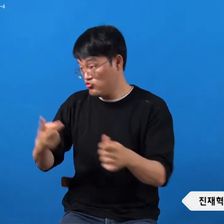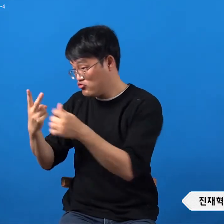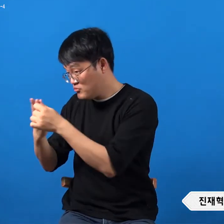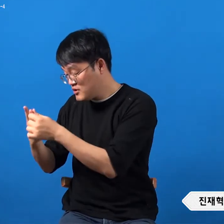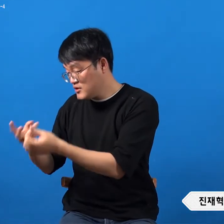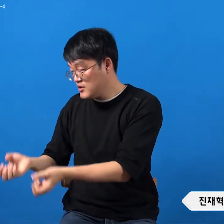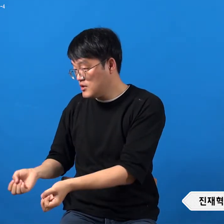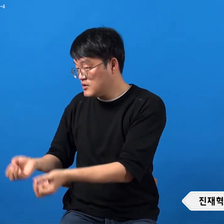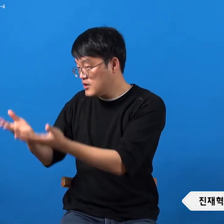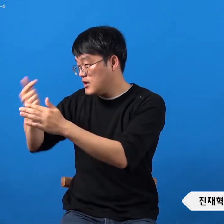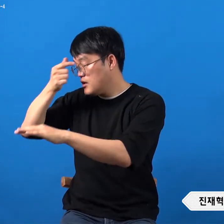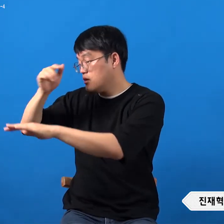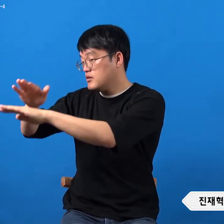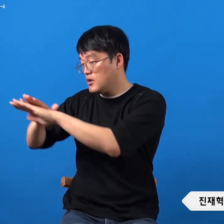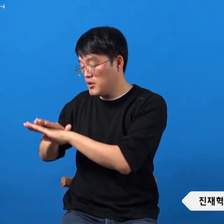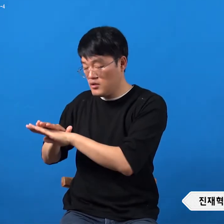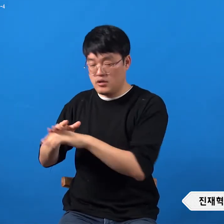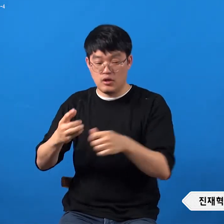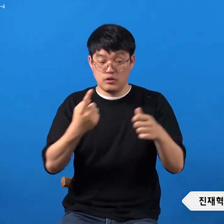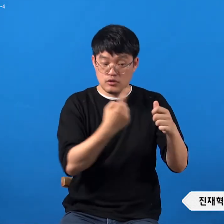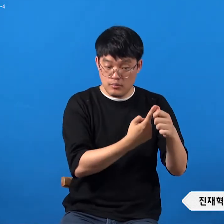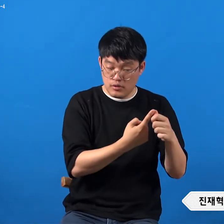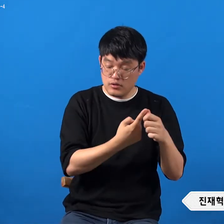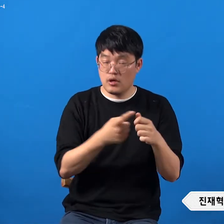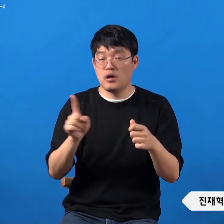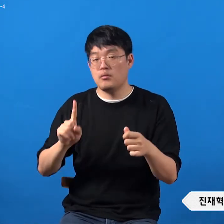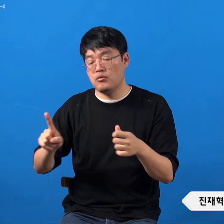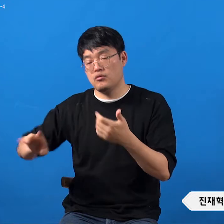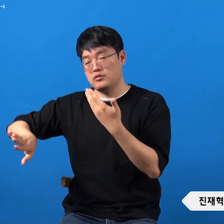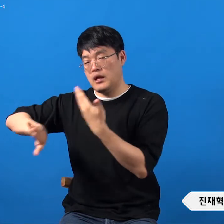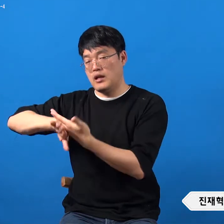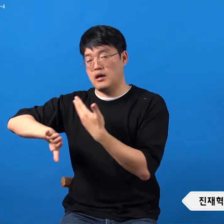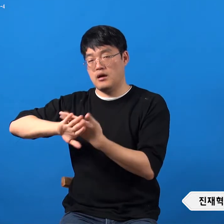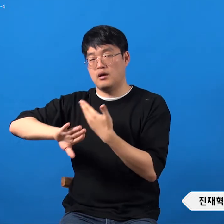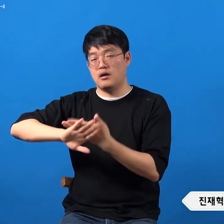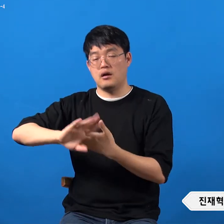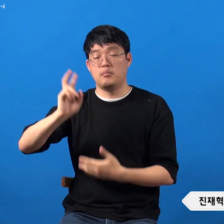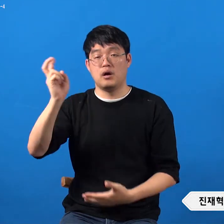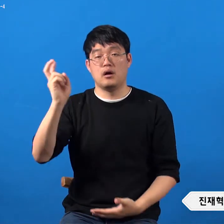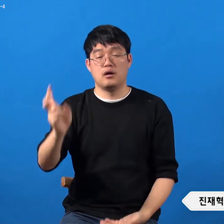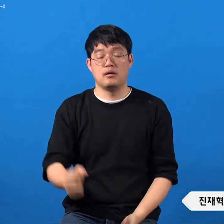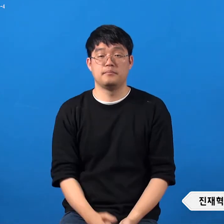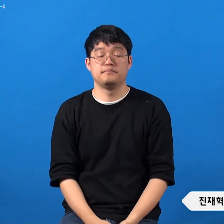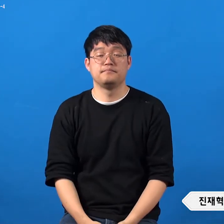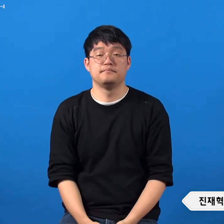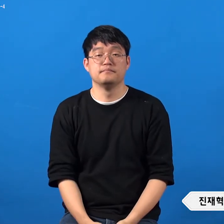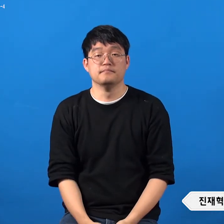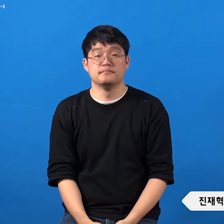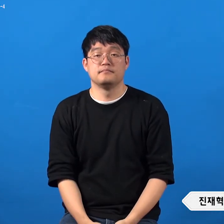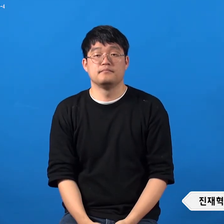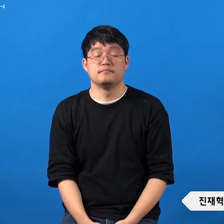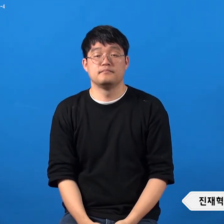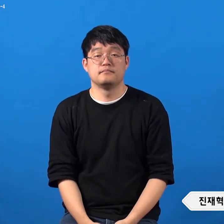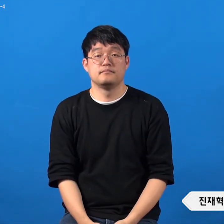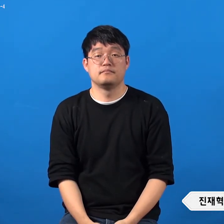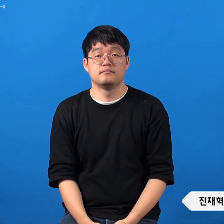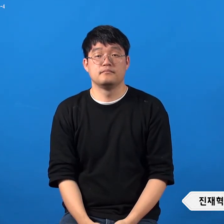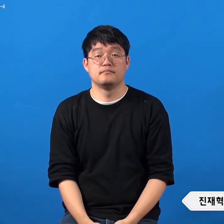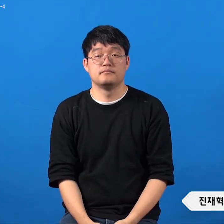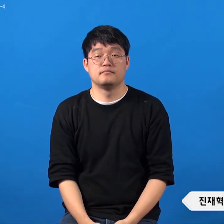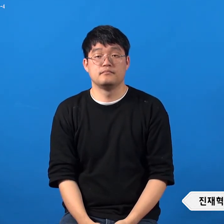드렸던 제단의 예배는 첫 번째와 분명하게 다름이 있었을 것입니다.